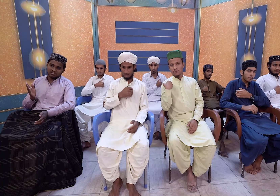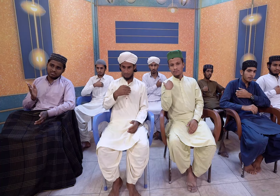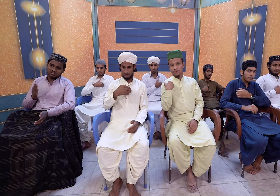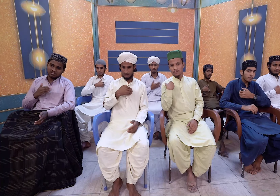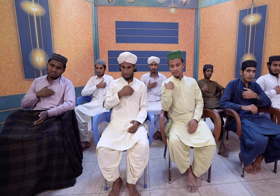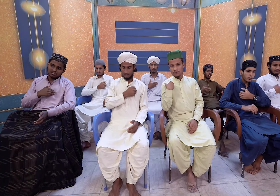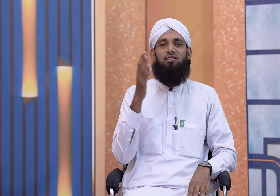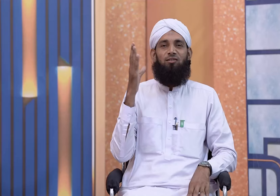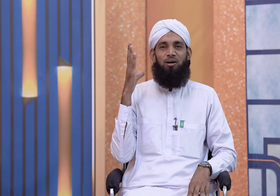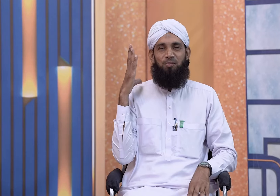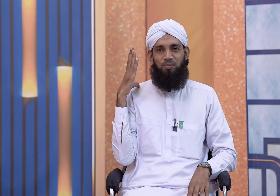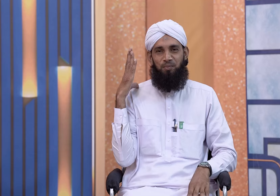انتقال، ثواب،